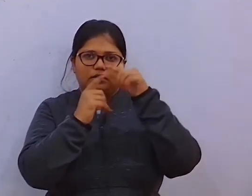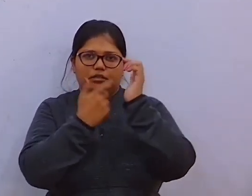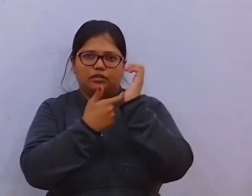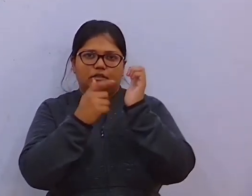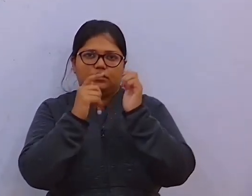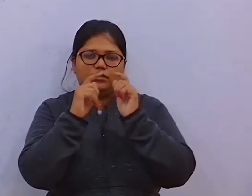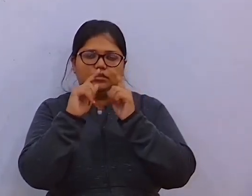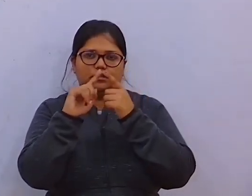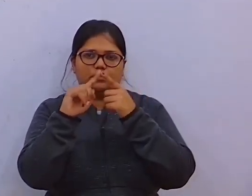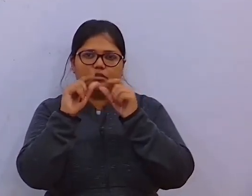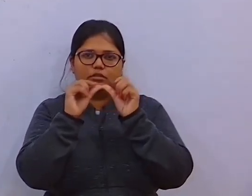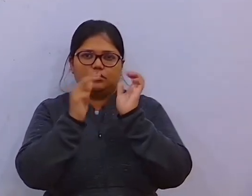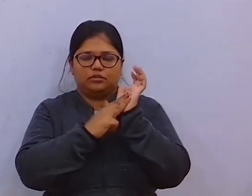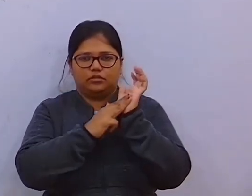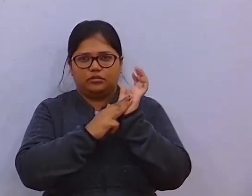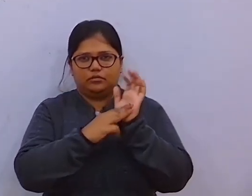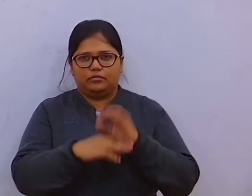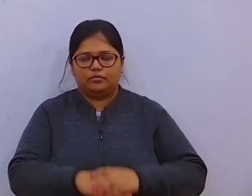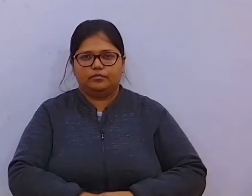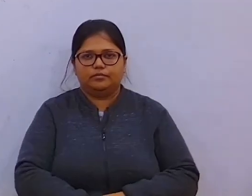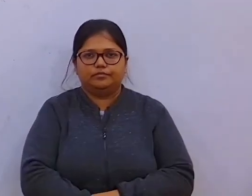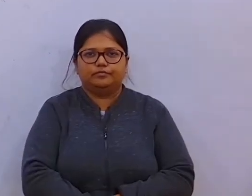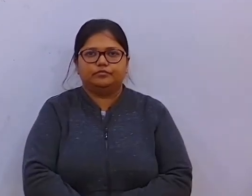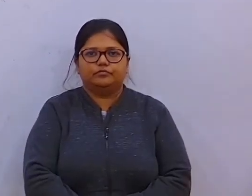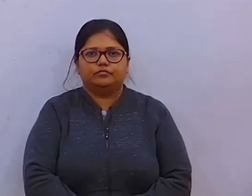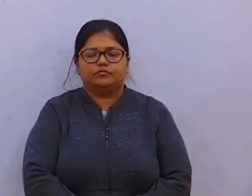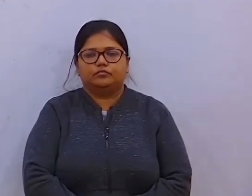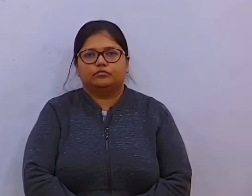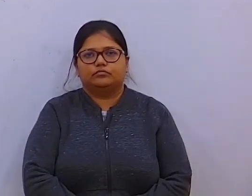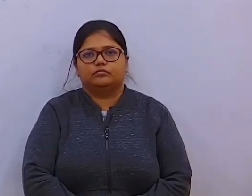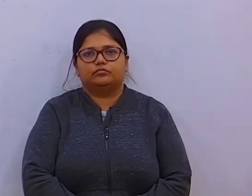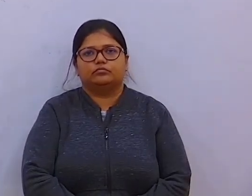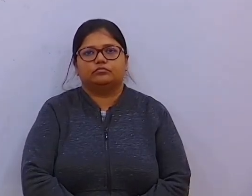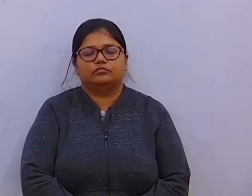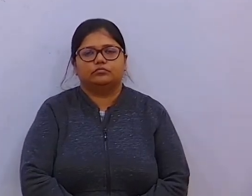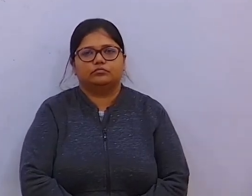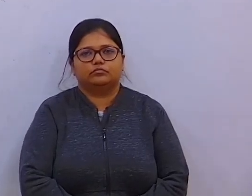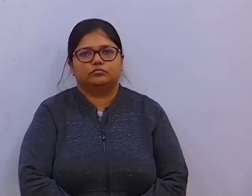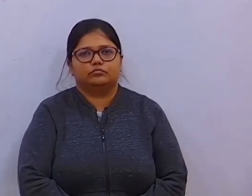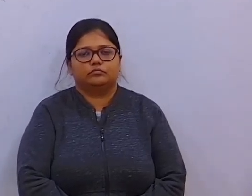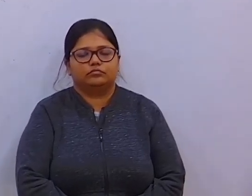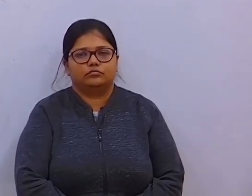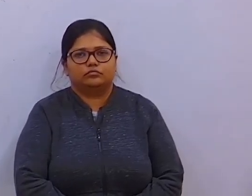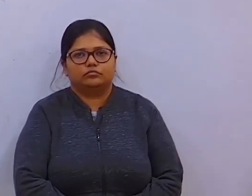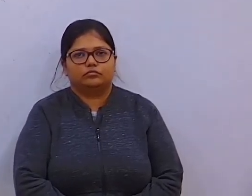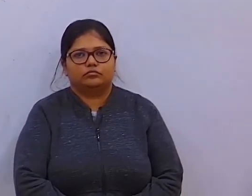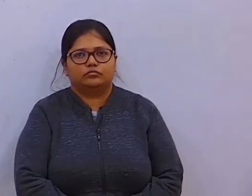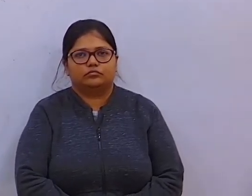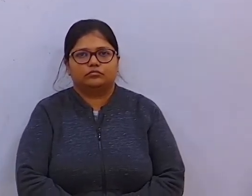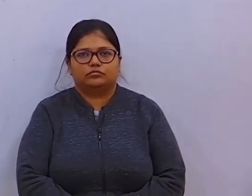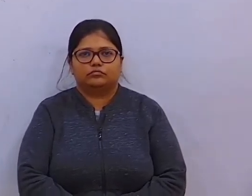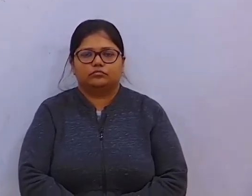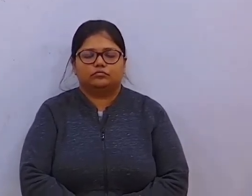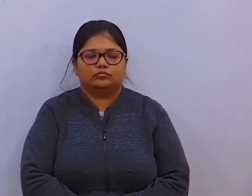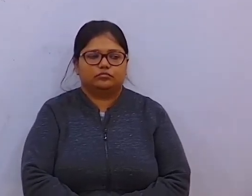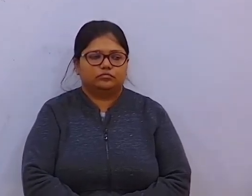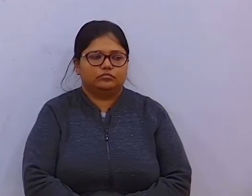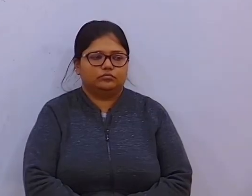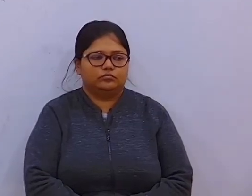पछुआ पवने नाम सुने होगे है ना, पछुआ या पश्चिमी जेड स्ट्रीम।